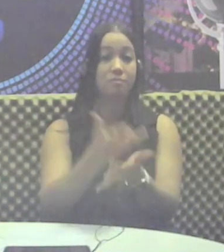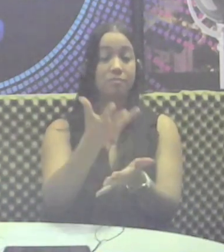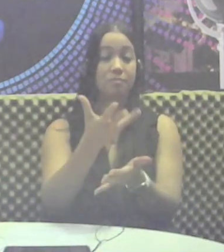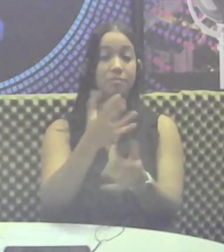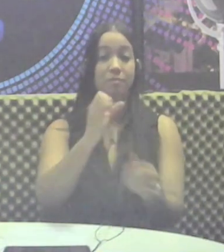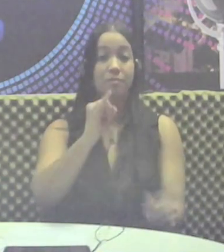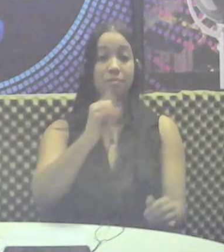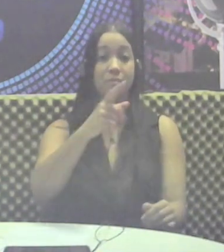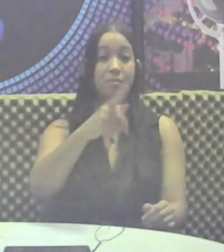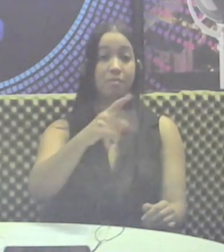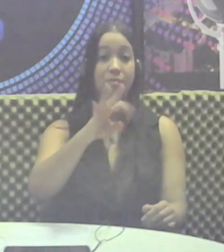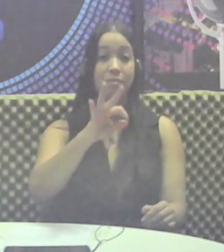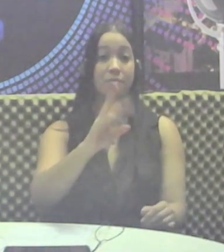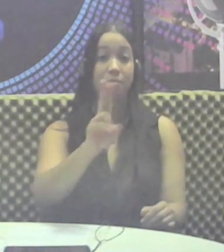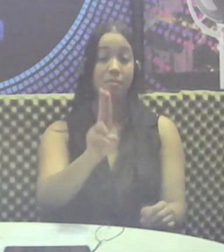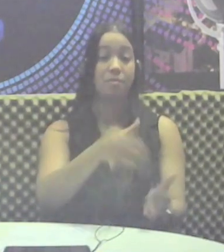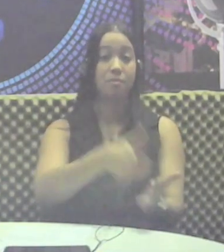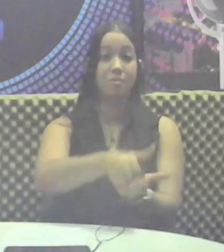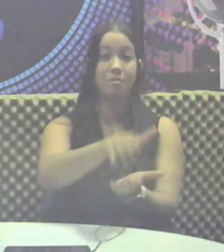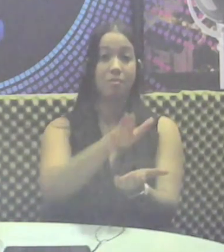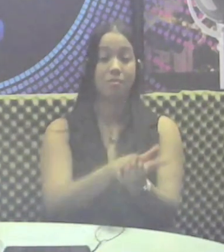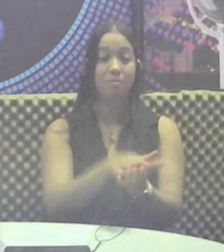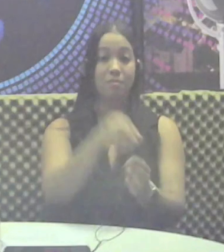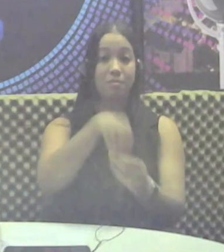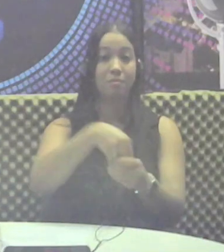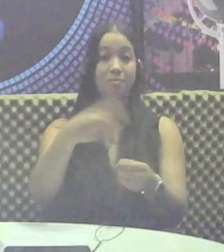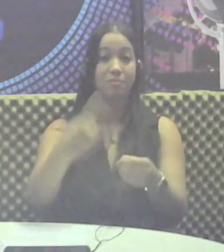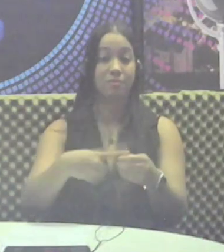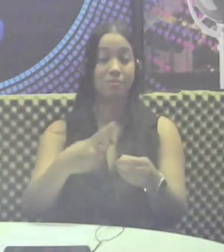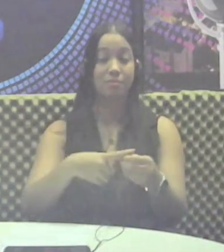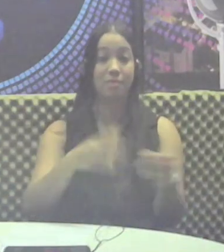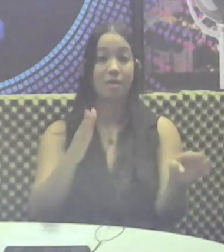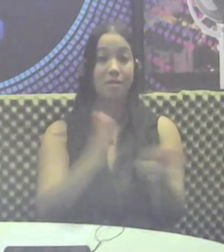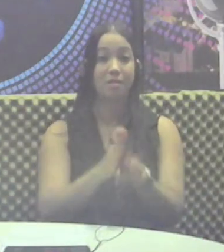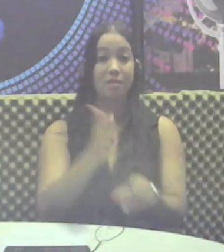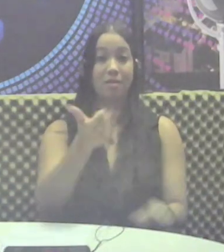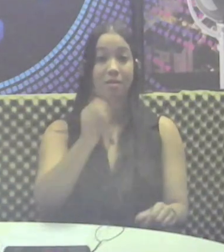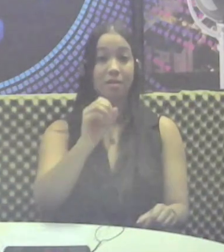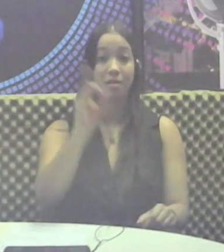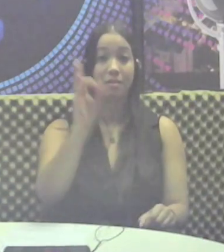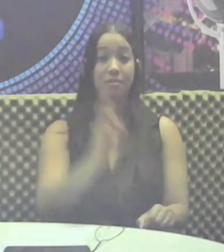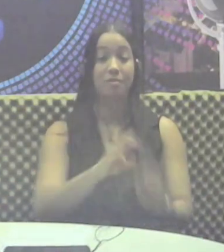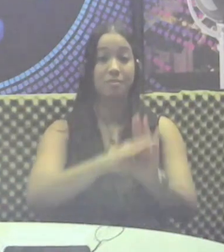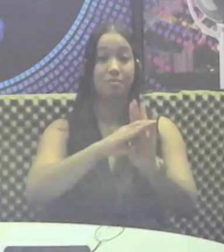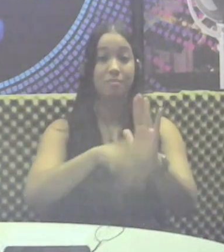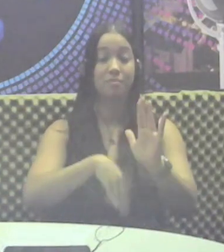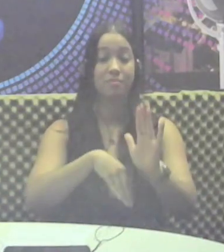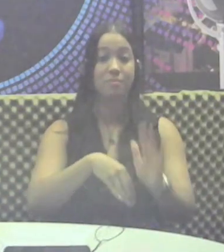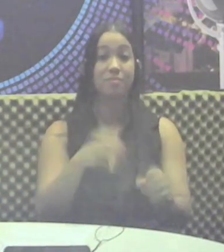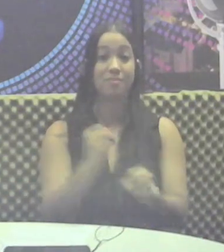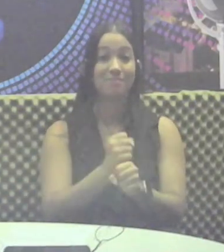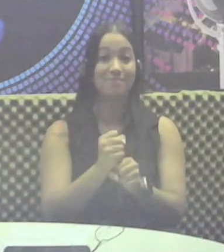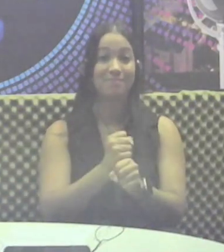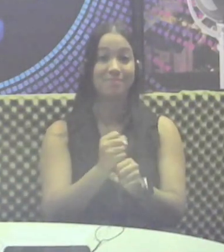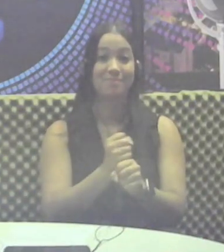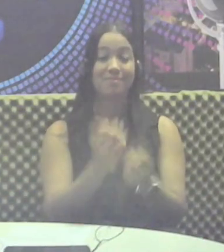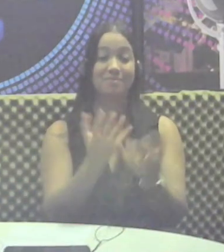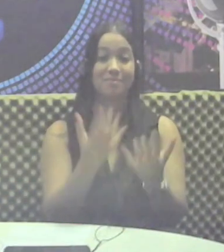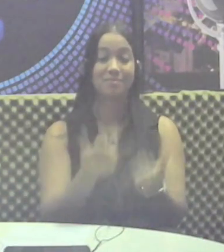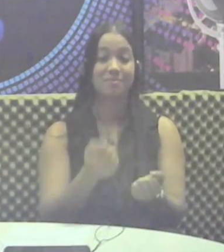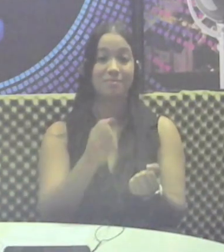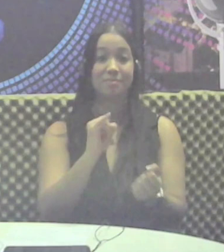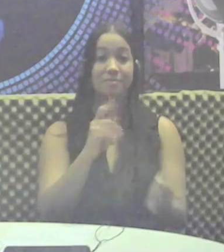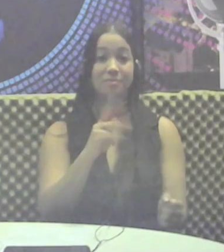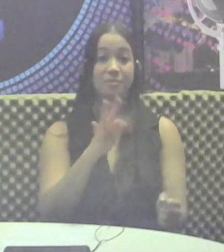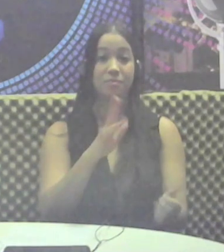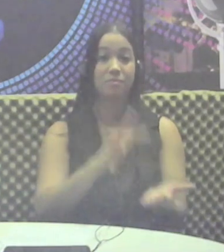o Imposto Predial e Territorial Urbano, com até 10% de desconto. Neste ano, quem aderiu ao IPTU